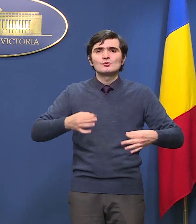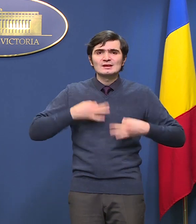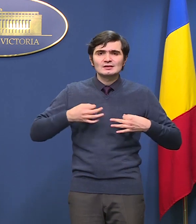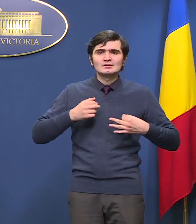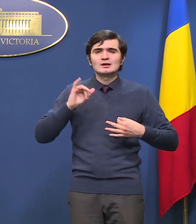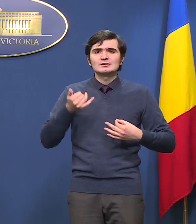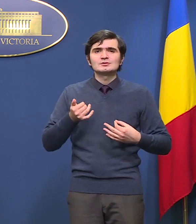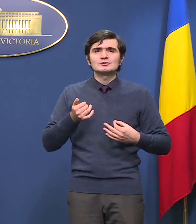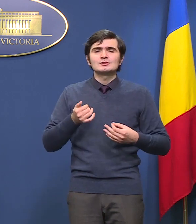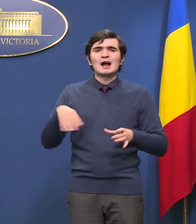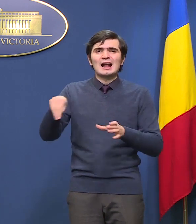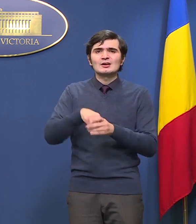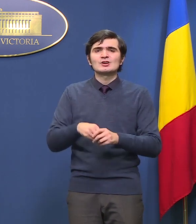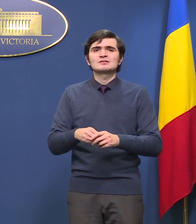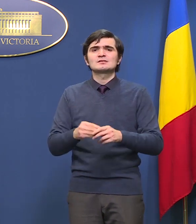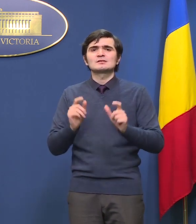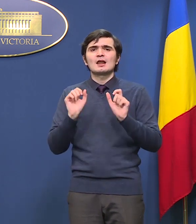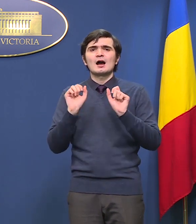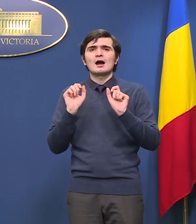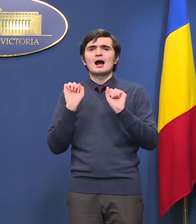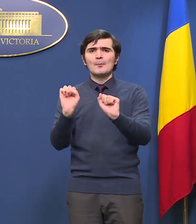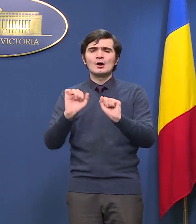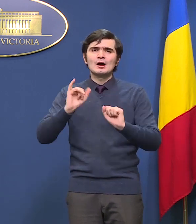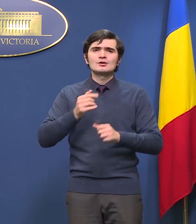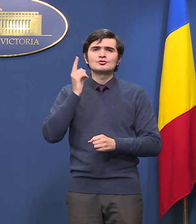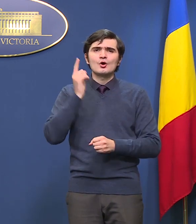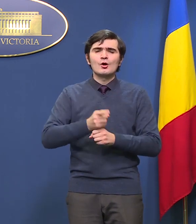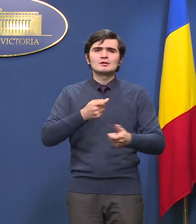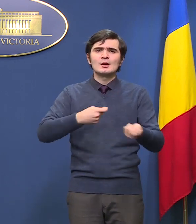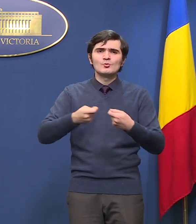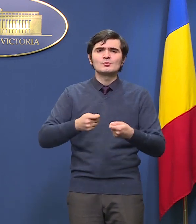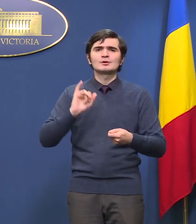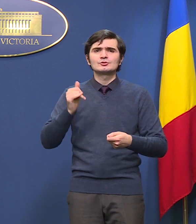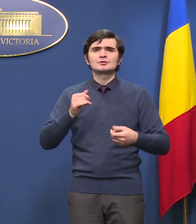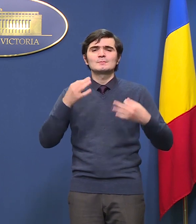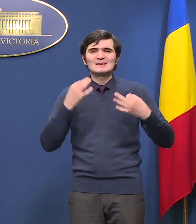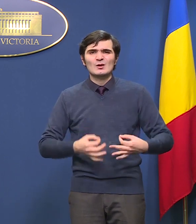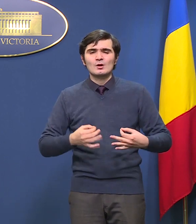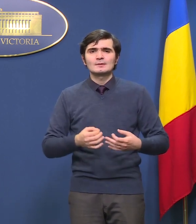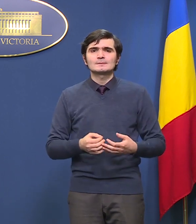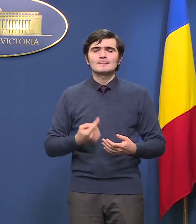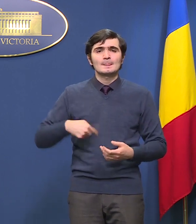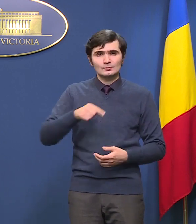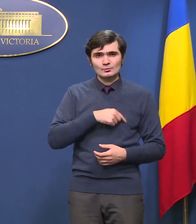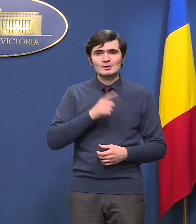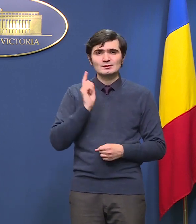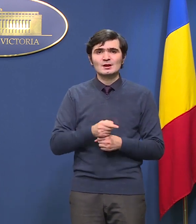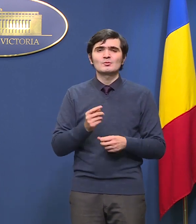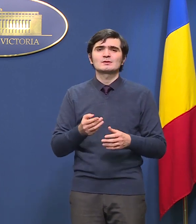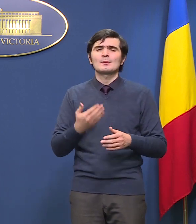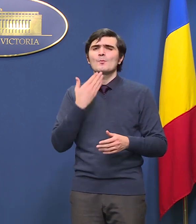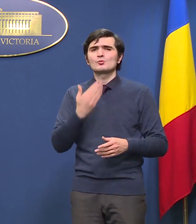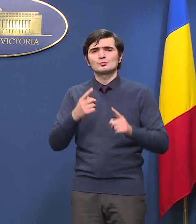de apărare, de ordine publică, de siguranță, pe care va trebui să o satisfacem,